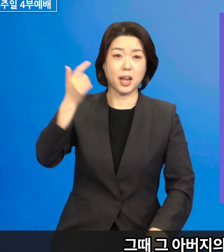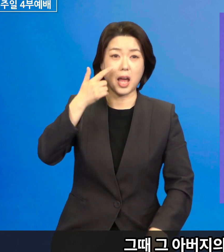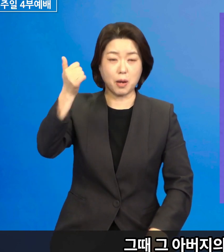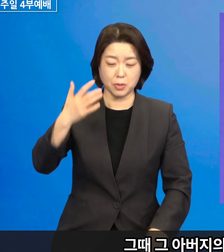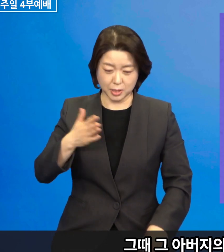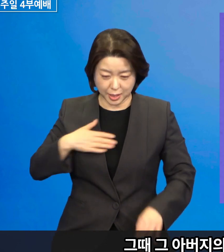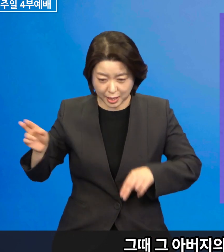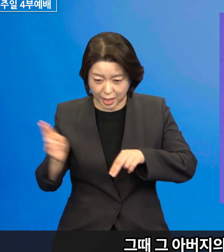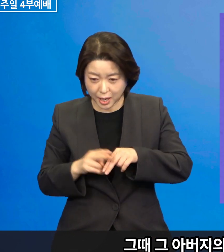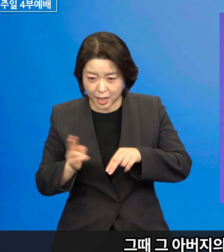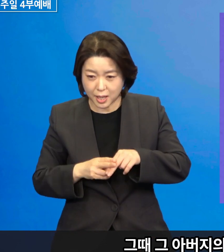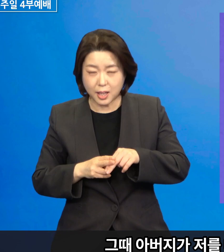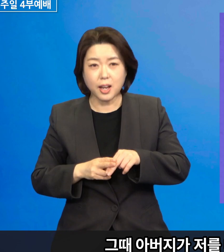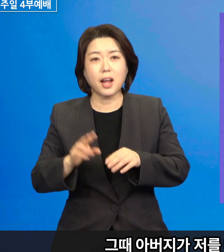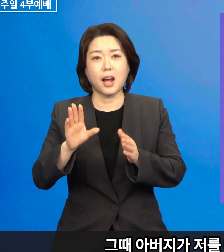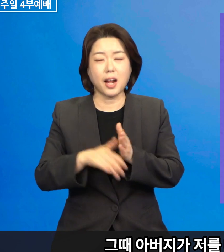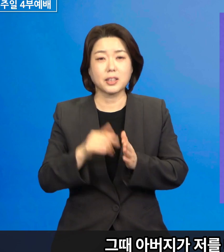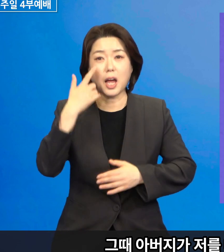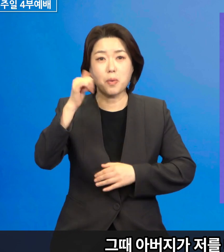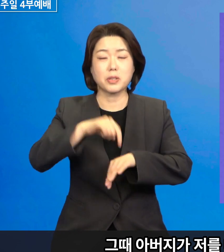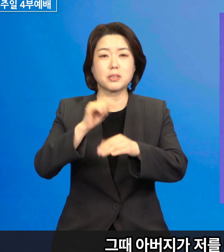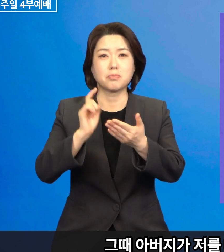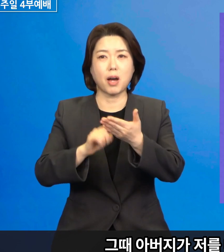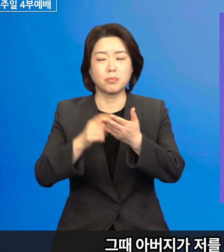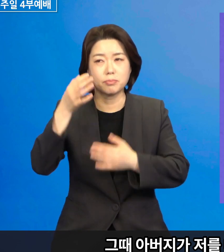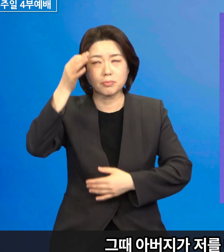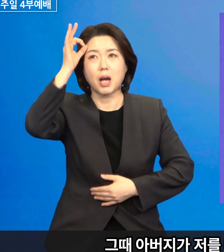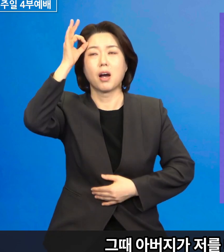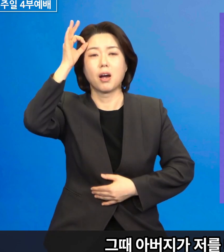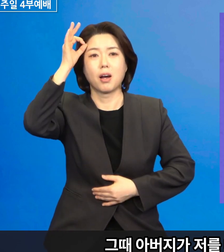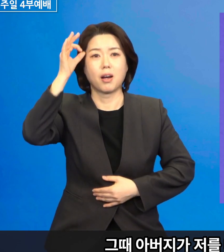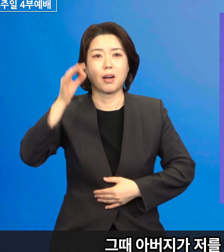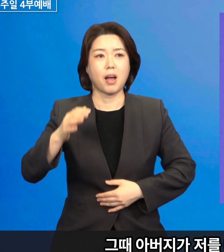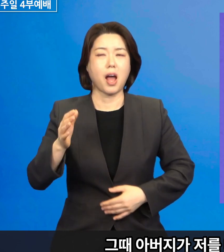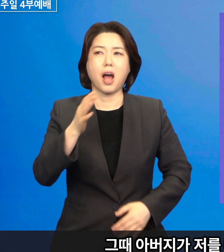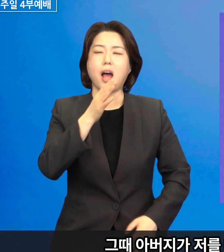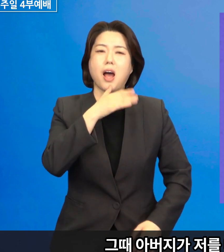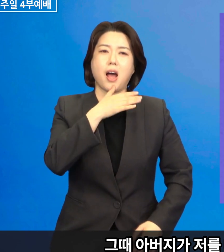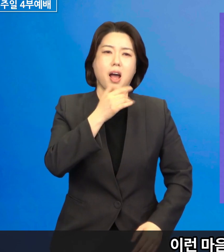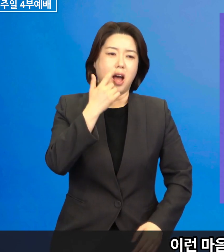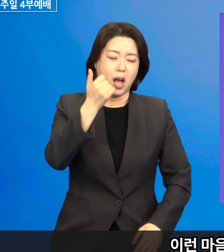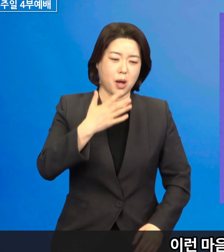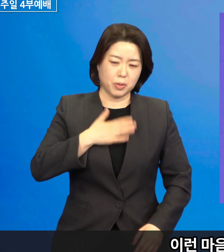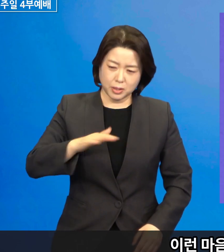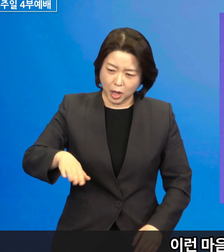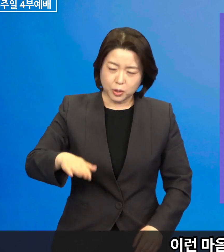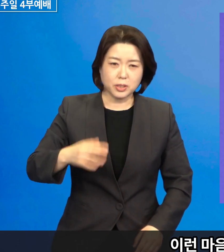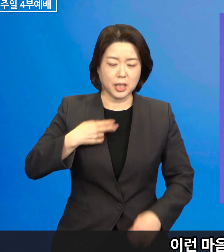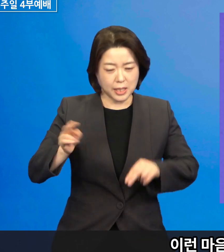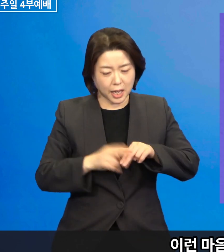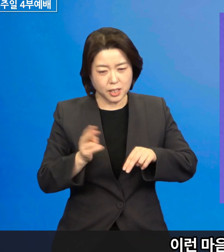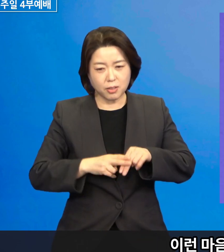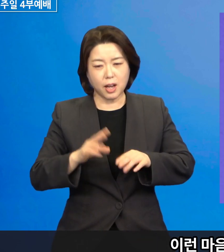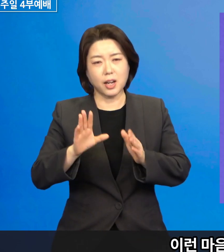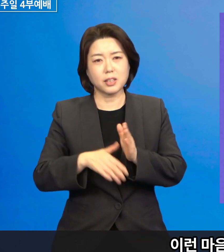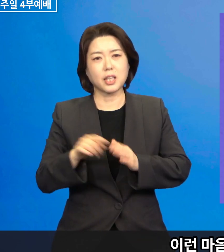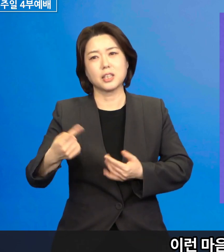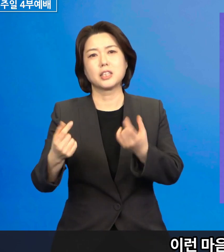아버지의 마음이 느껴졌어요. 그때 아버지가 저를 때리실 때, 징계하실 때 이런